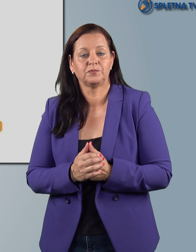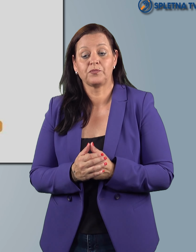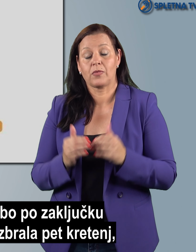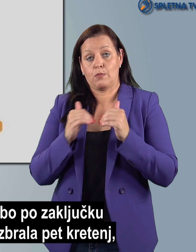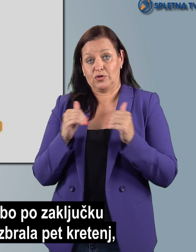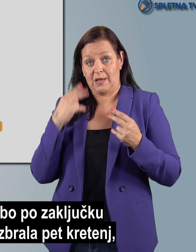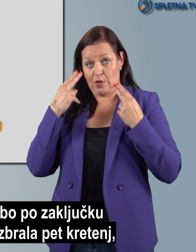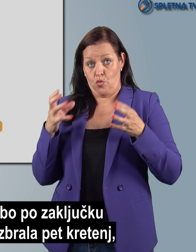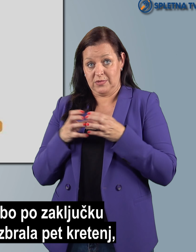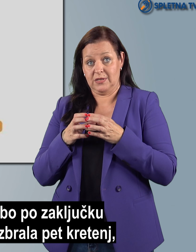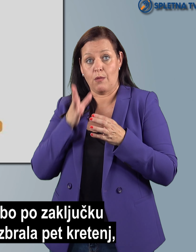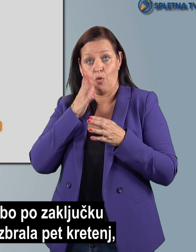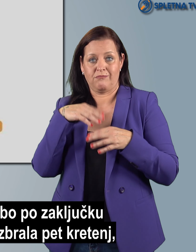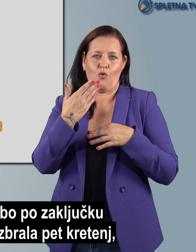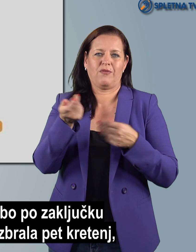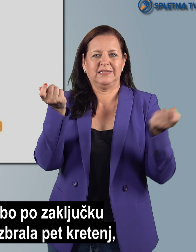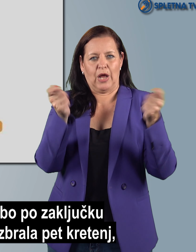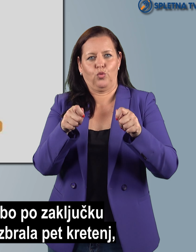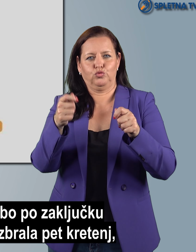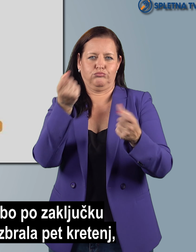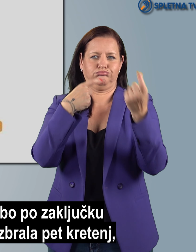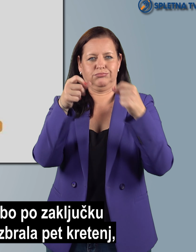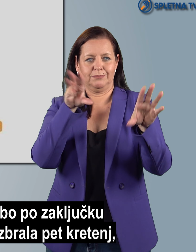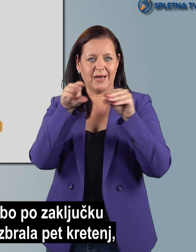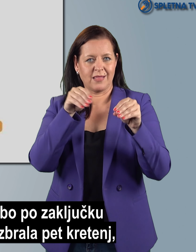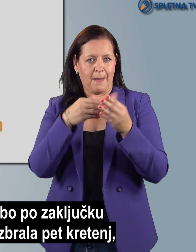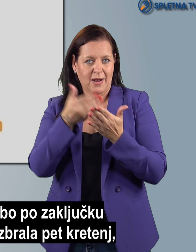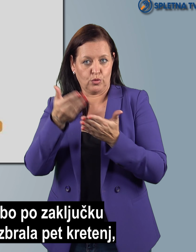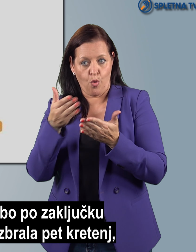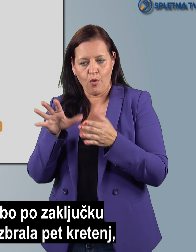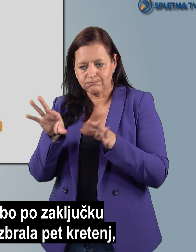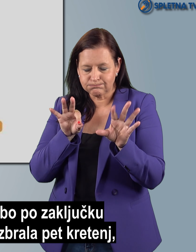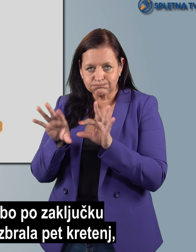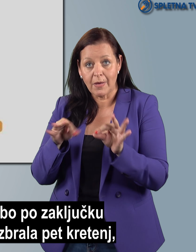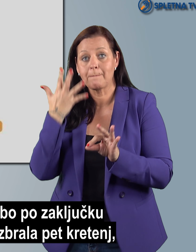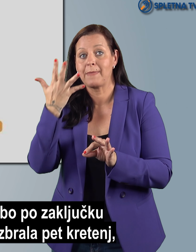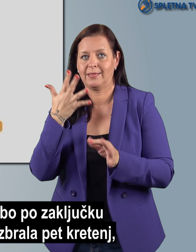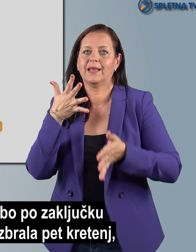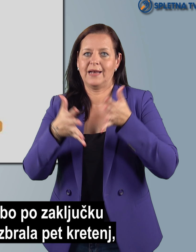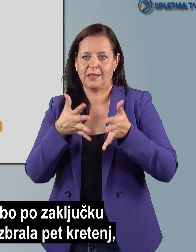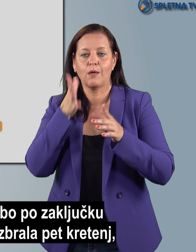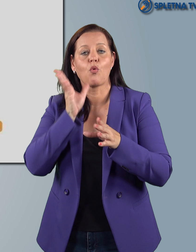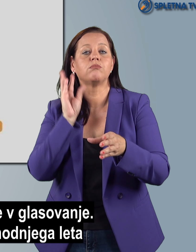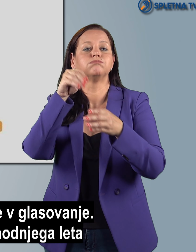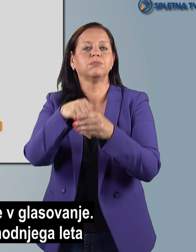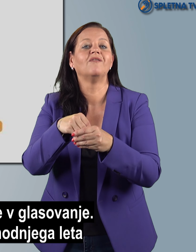letos. Posebna komisija bo po zaključku zbiranja predlogov izbrala 5 kreten, ki bodo uvrščene